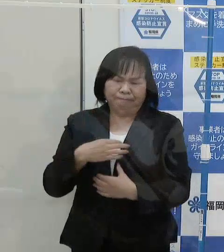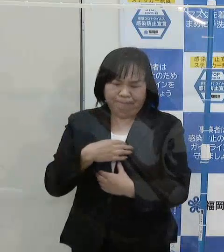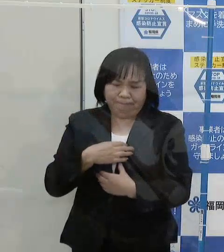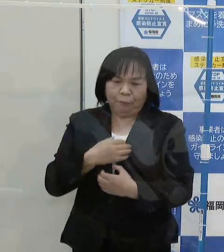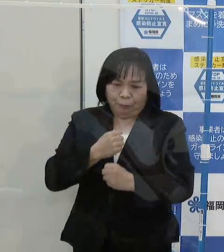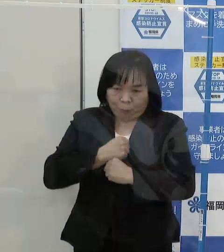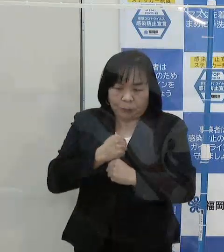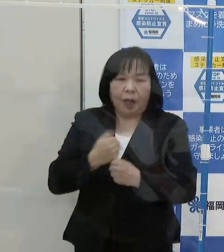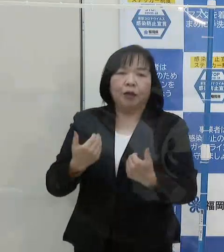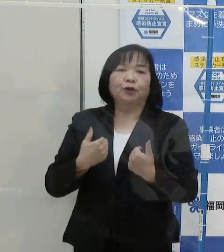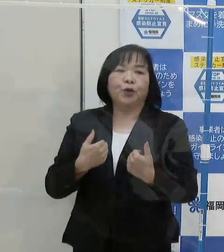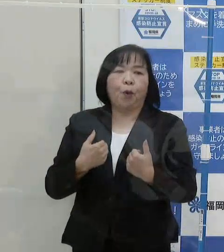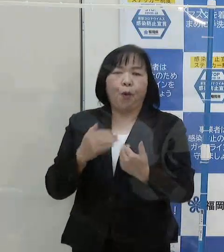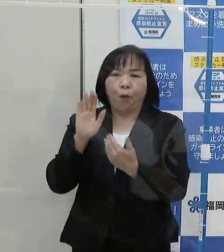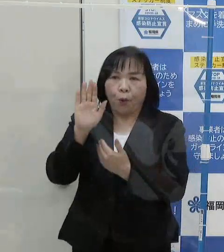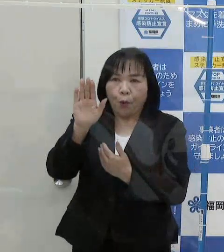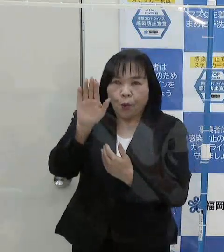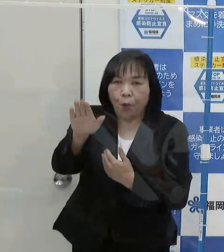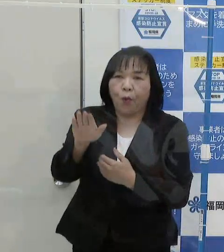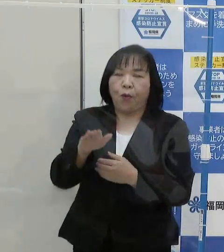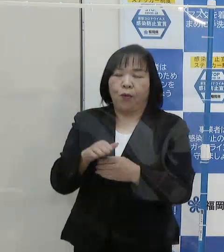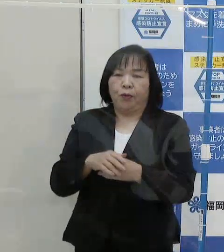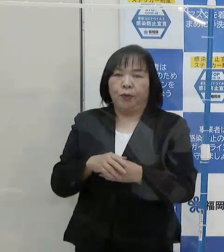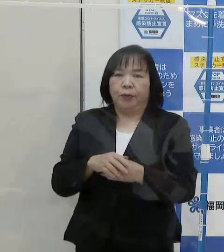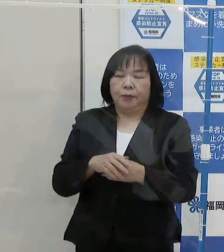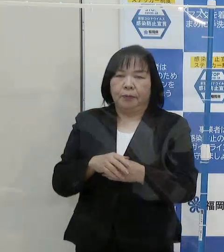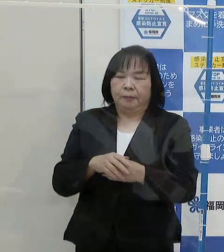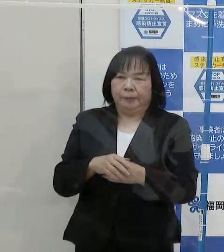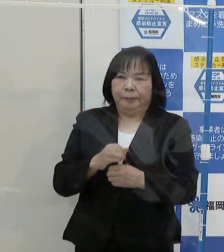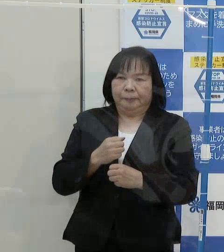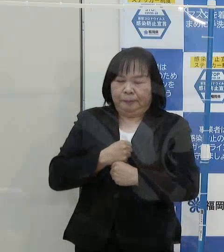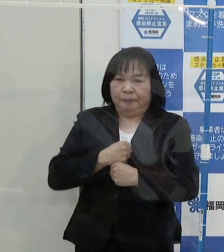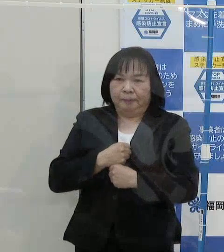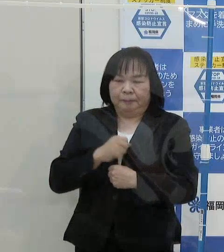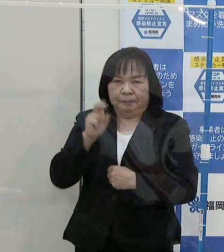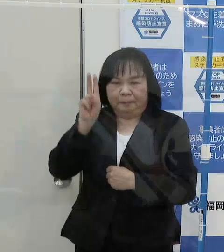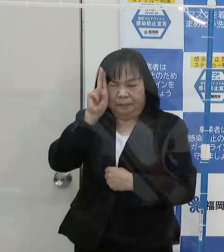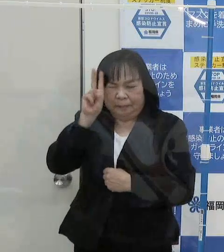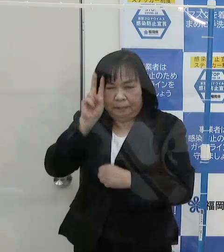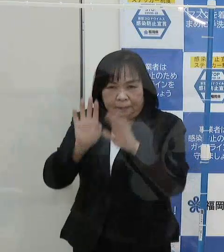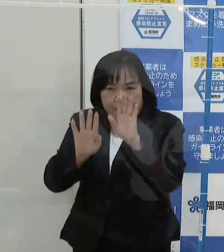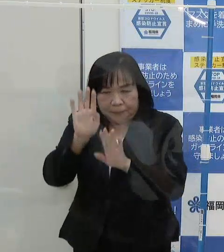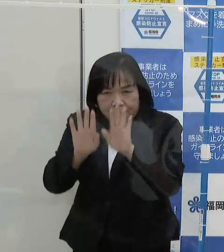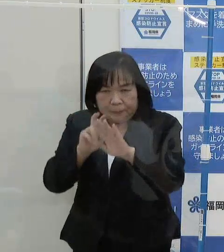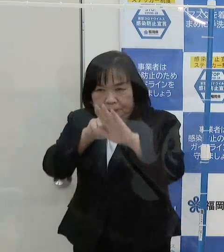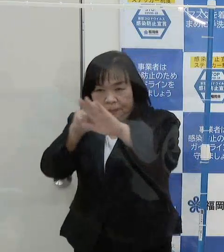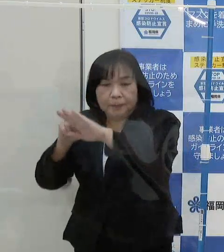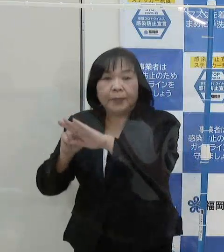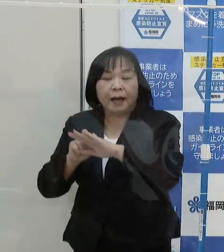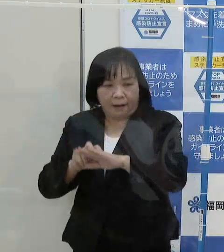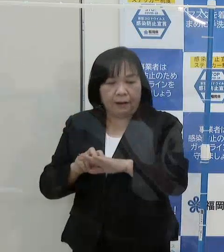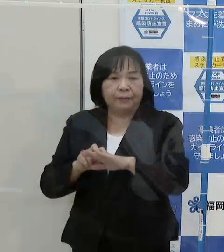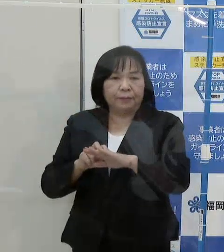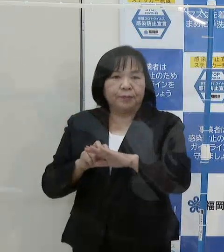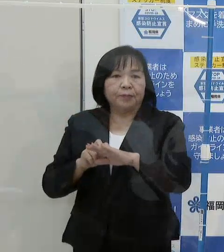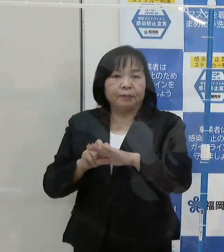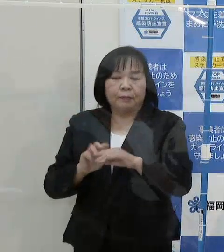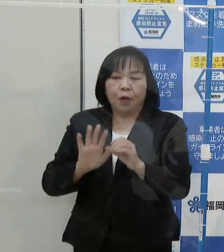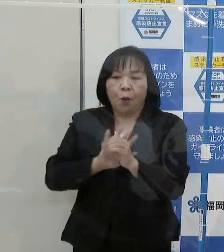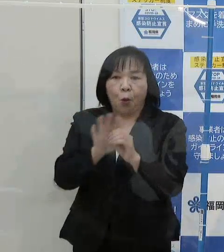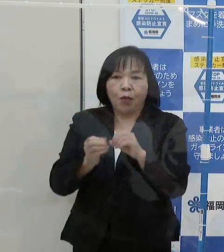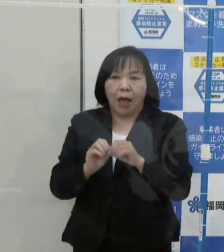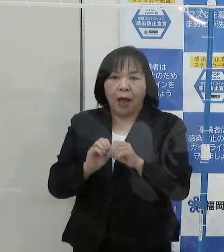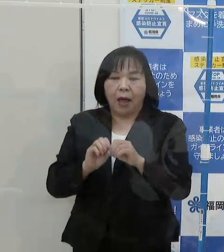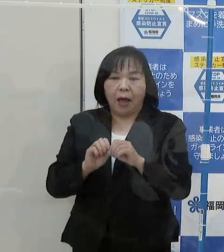ない、今後の事態の推移というものを警戒感を持って見ていく必要があろうかと思います。そういう意味ではコロナ警